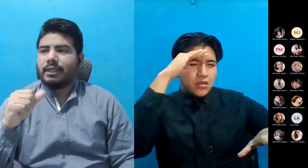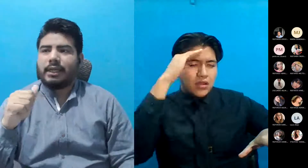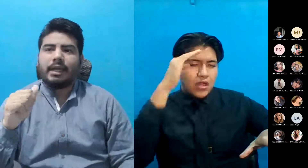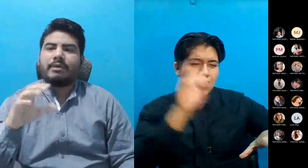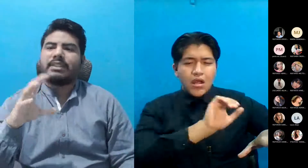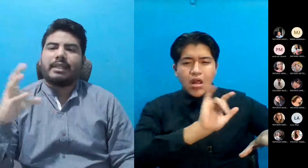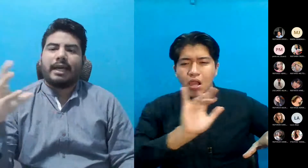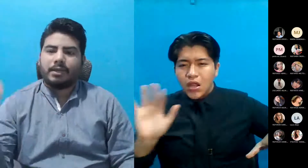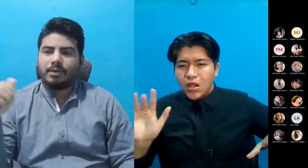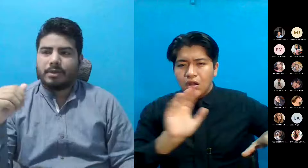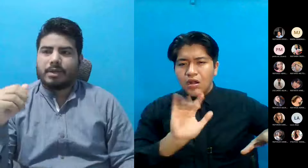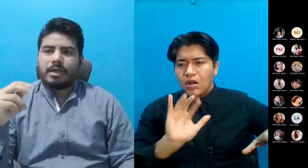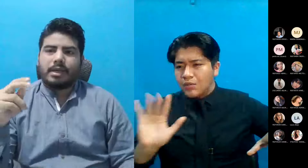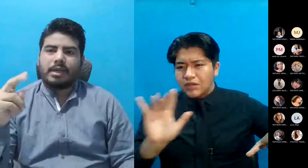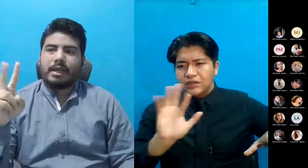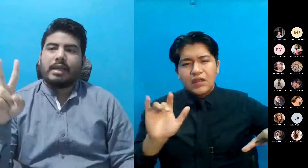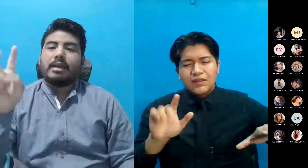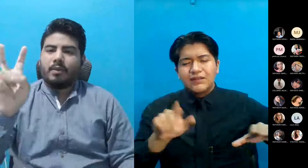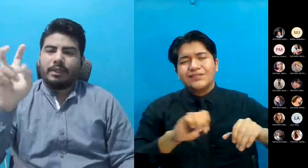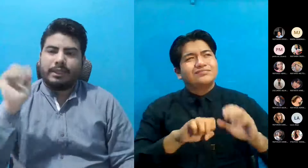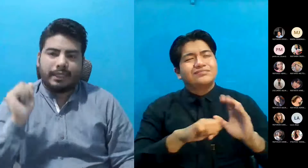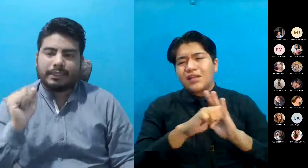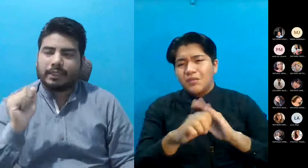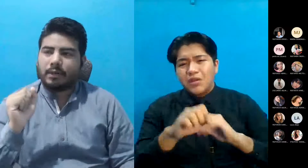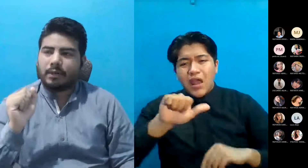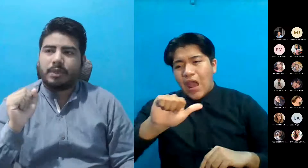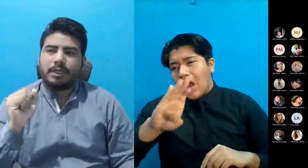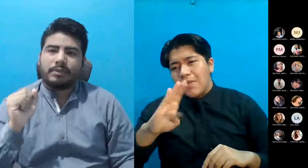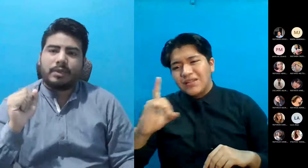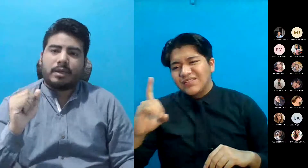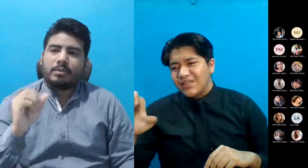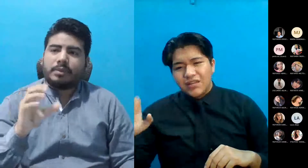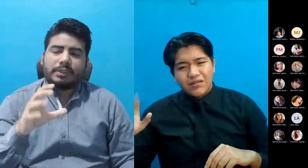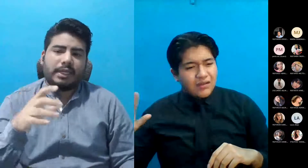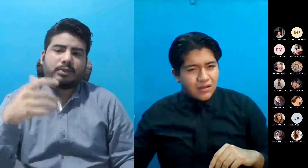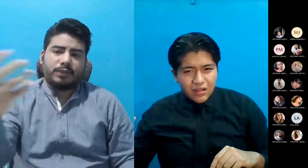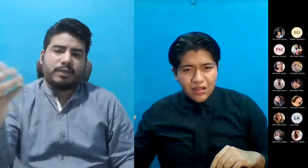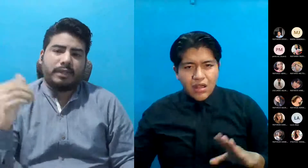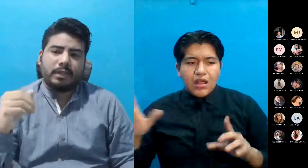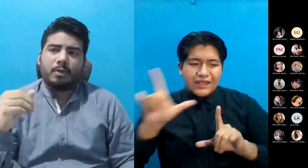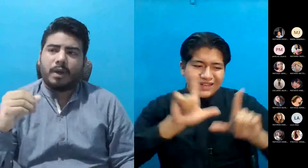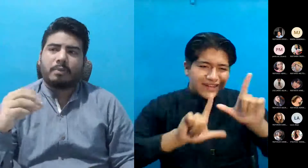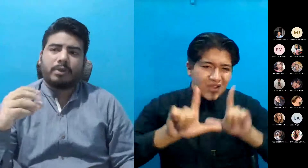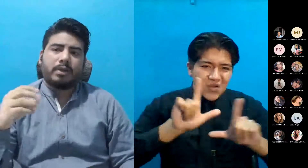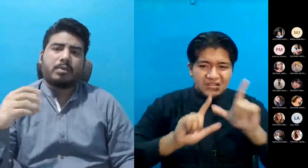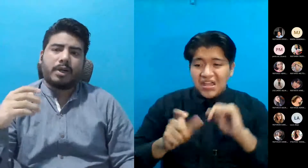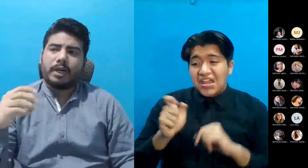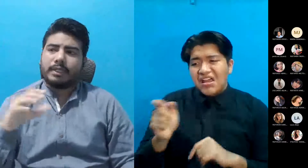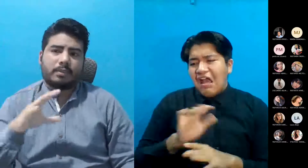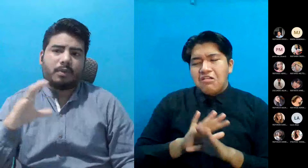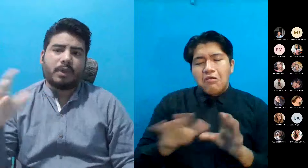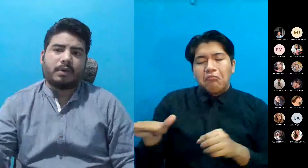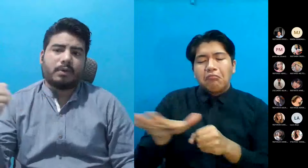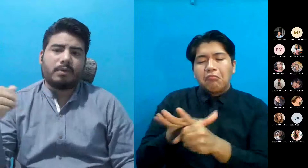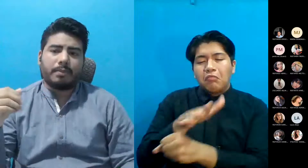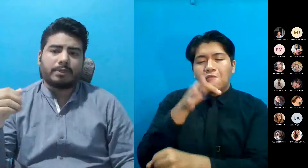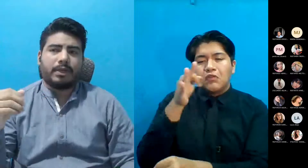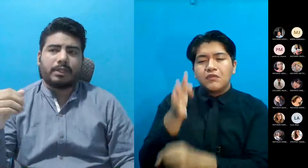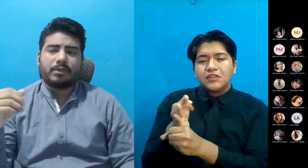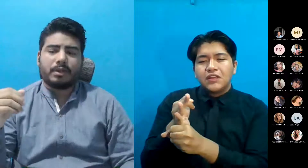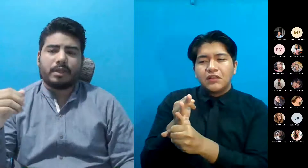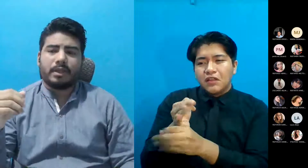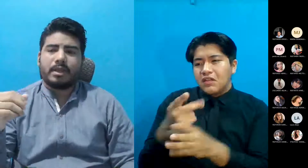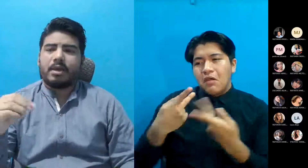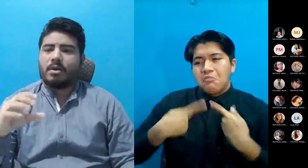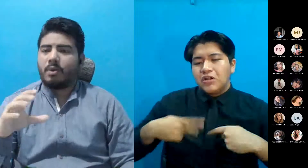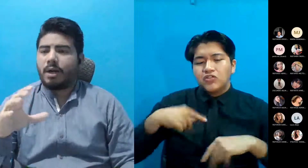es decir, el abecedario, en lengua de señas, entre comillas, pues era suficiente, ¿no? Para poder comunicarse muy bien con una